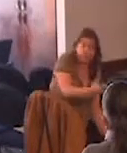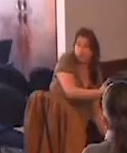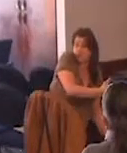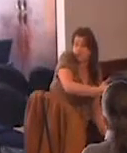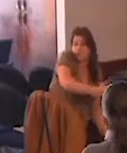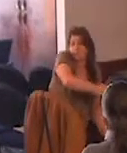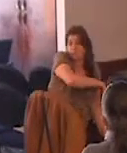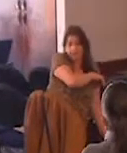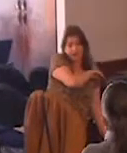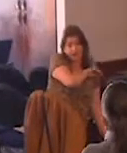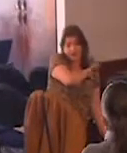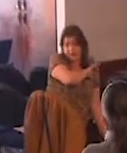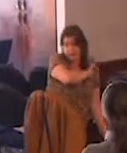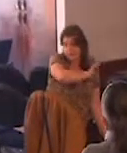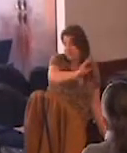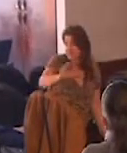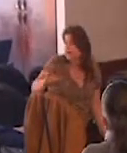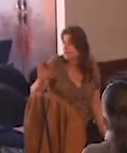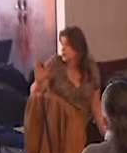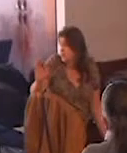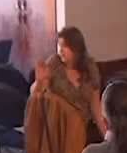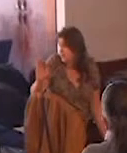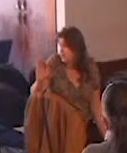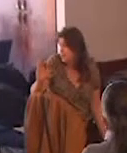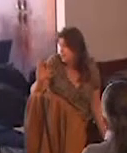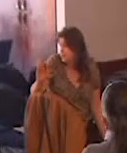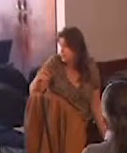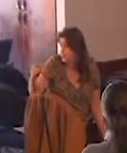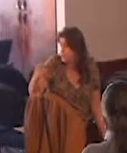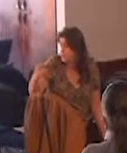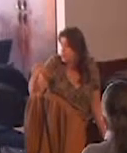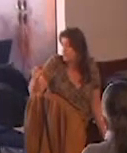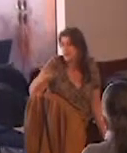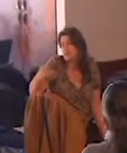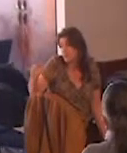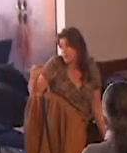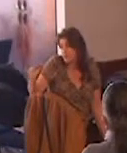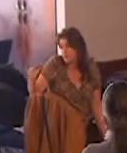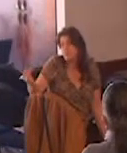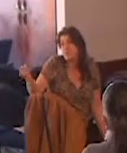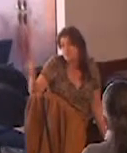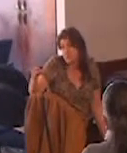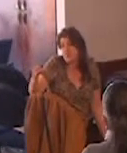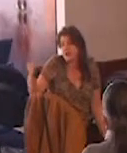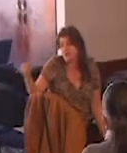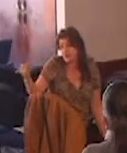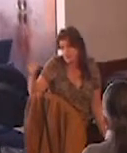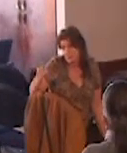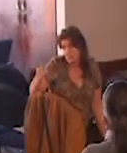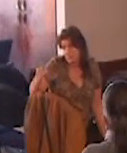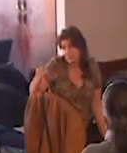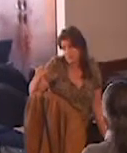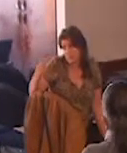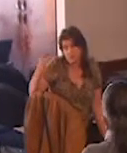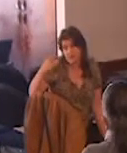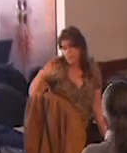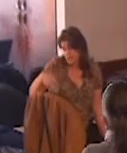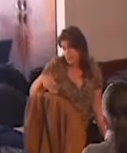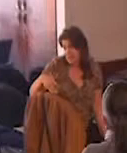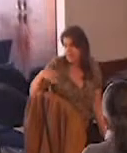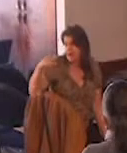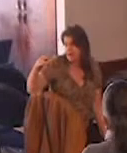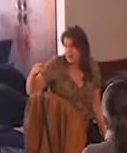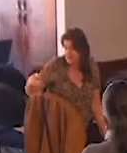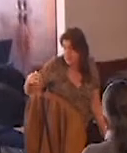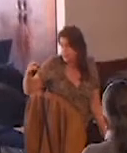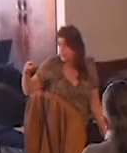de hambre o iba a saltar la cocina. Entonces no era una comunicación, porque siempre la comunicación es